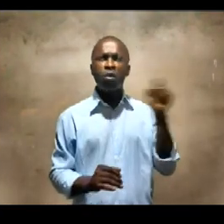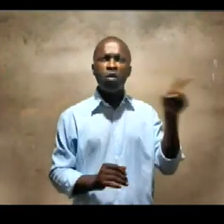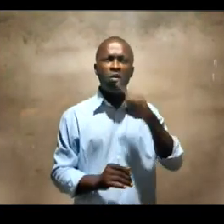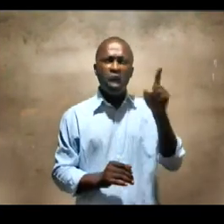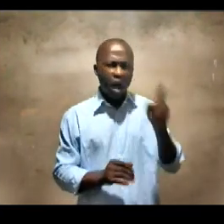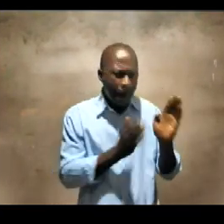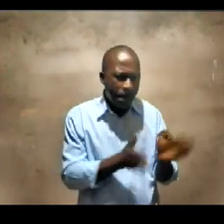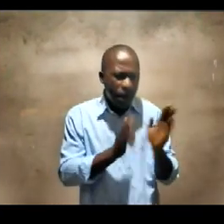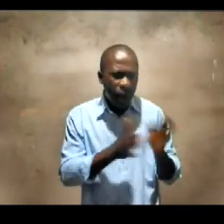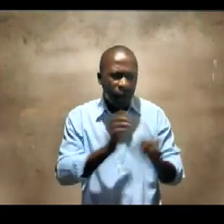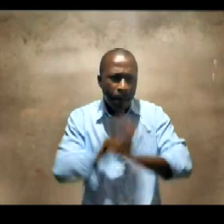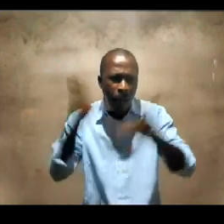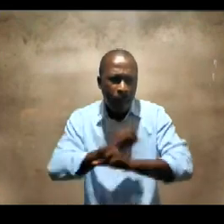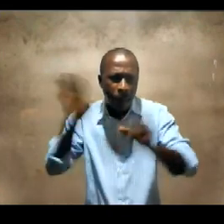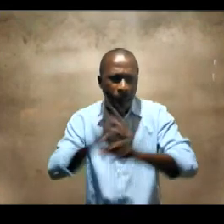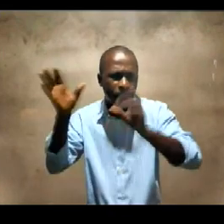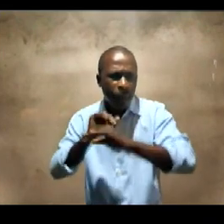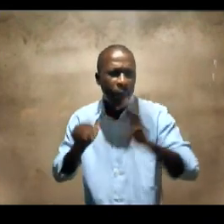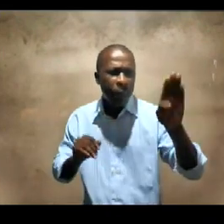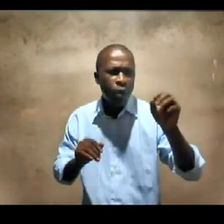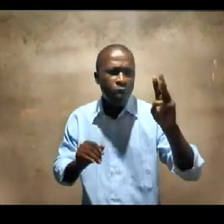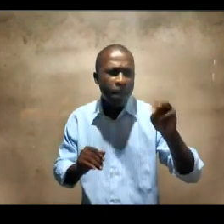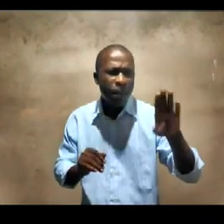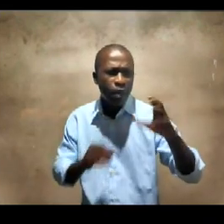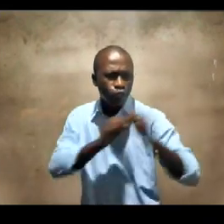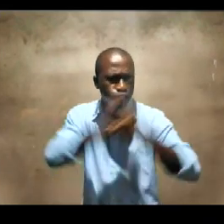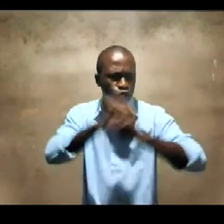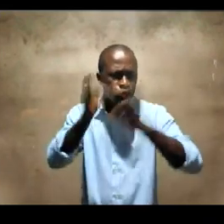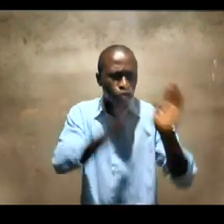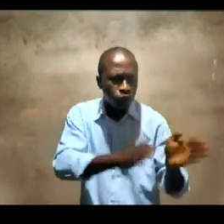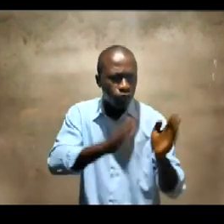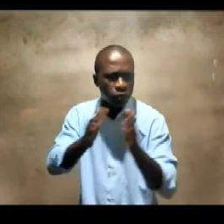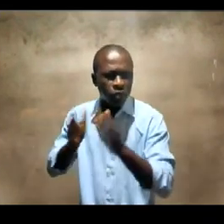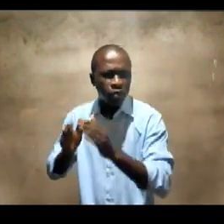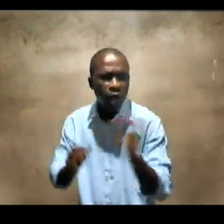infrastructures sensibles et des sites stratégiques en coordination avec des